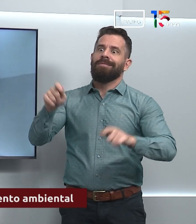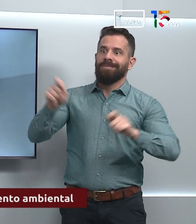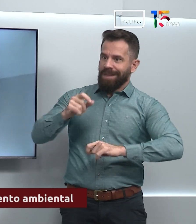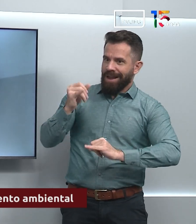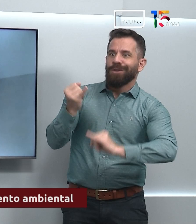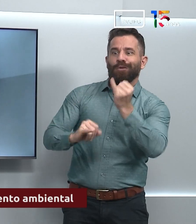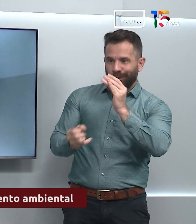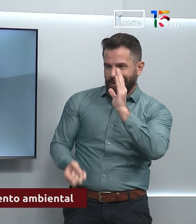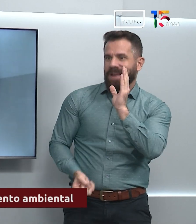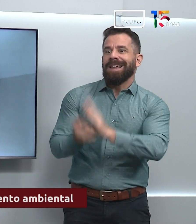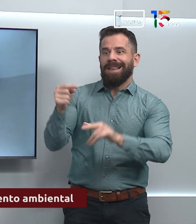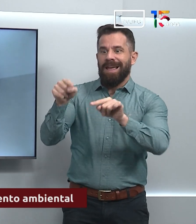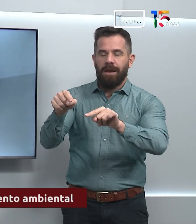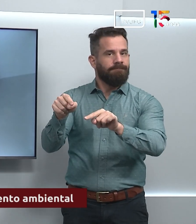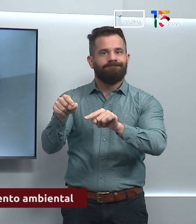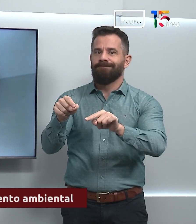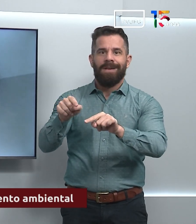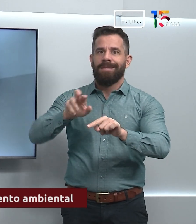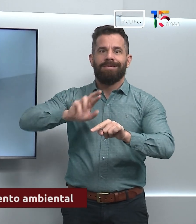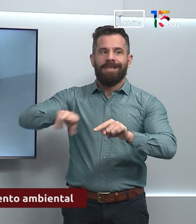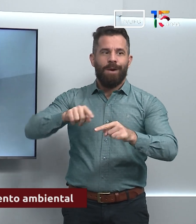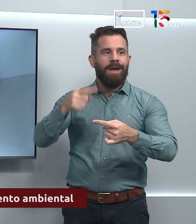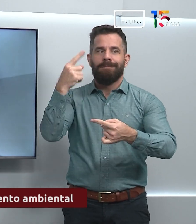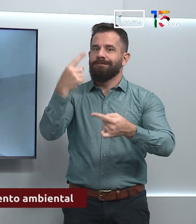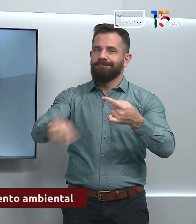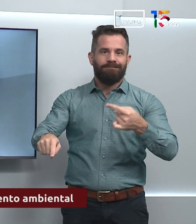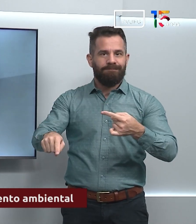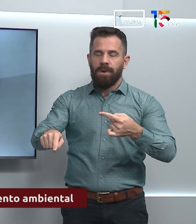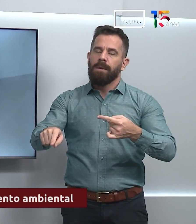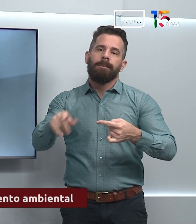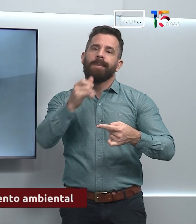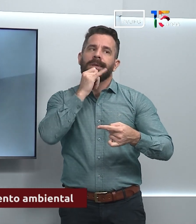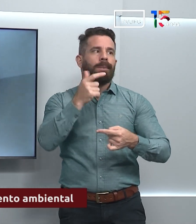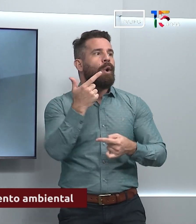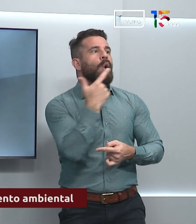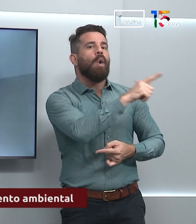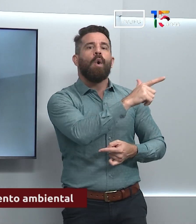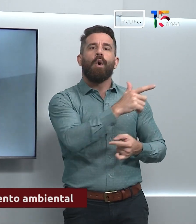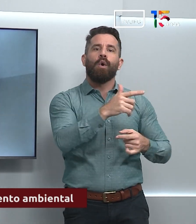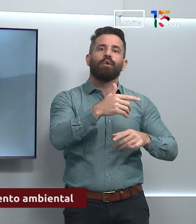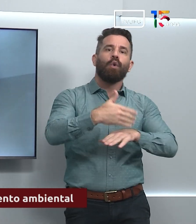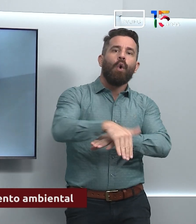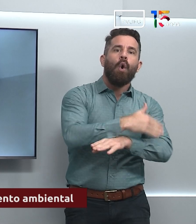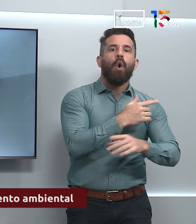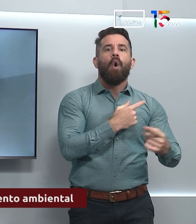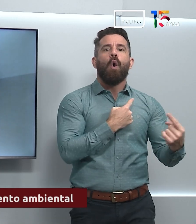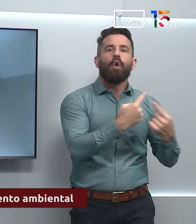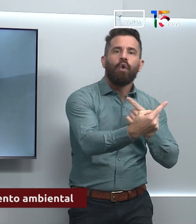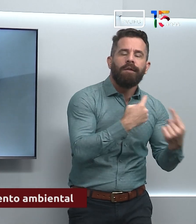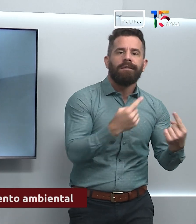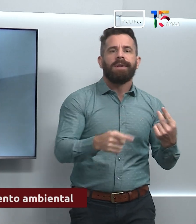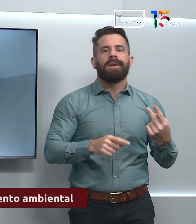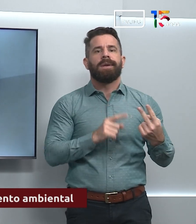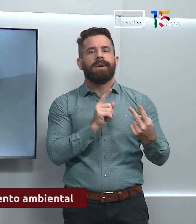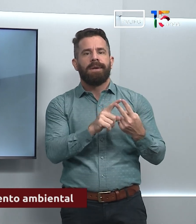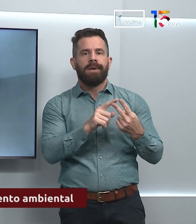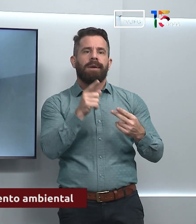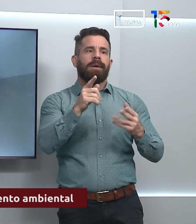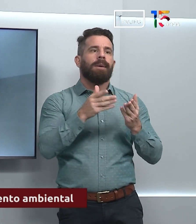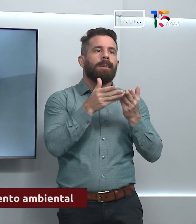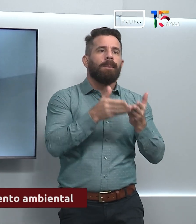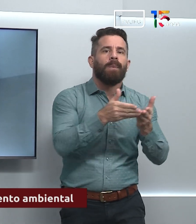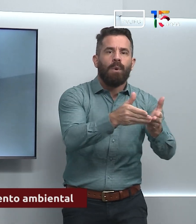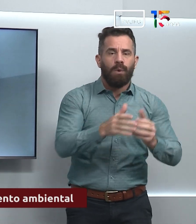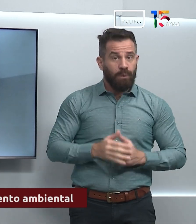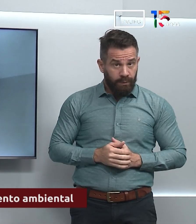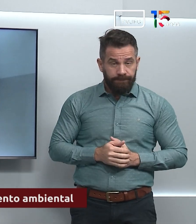indústria, uma estrada, uma ferrovia, um porto. Tá certo. Professor, eu vou te passar uma outra questão para a gente finalizar. O tempo é curtinho,